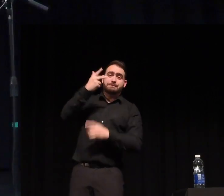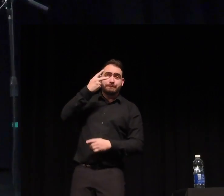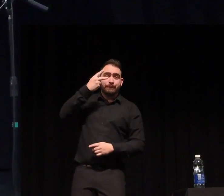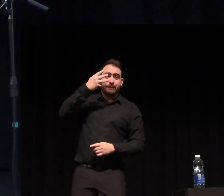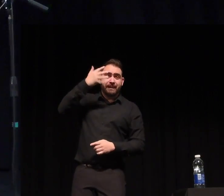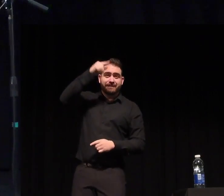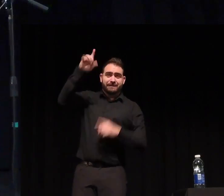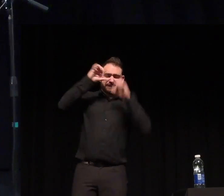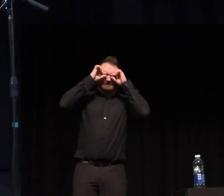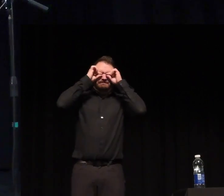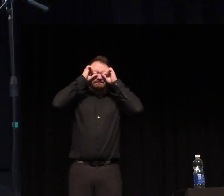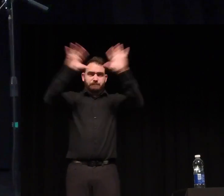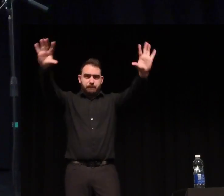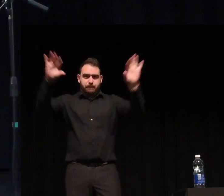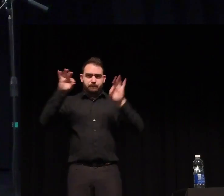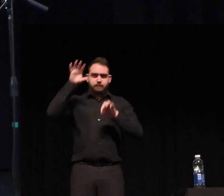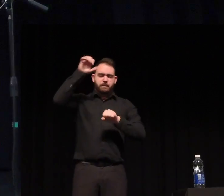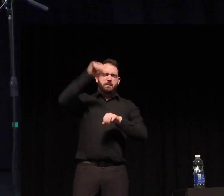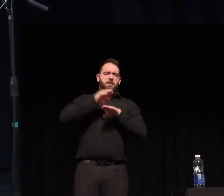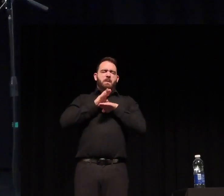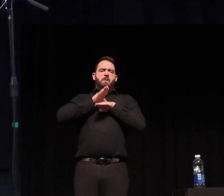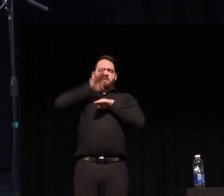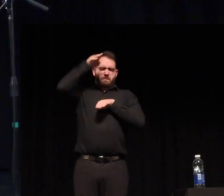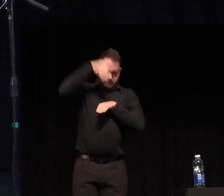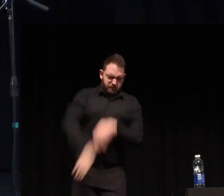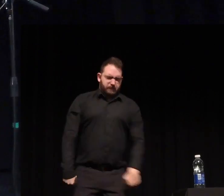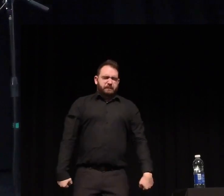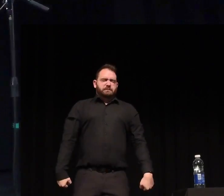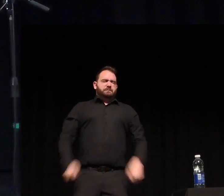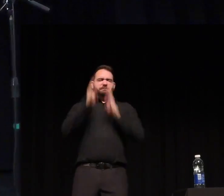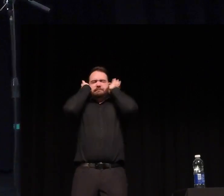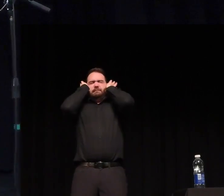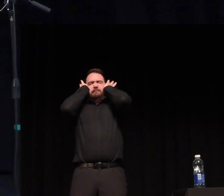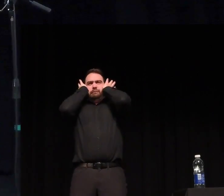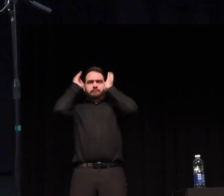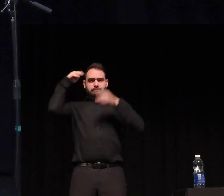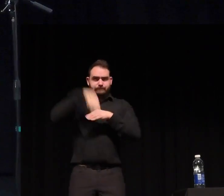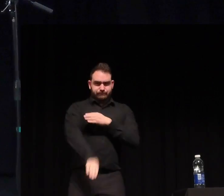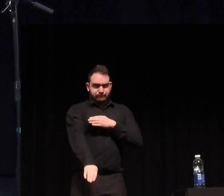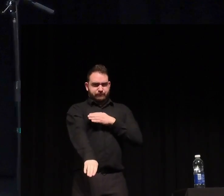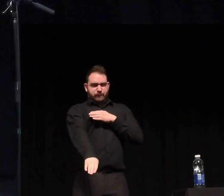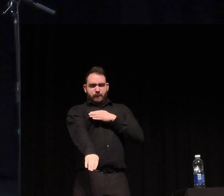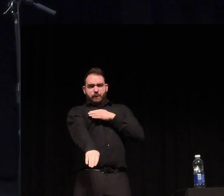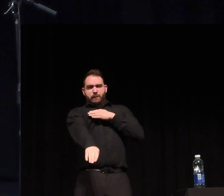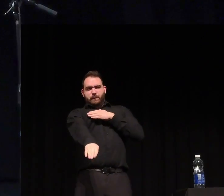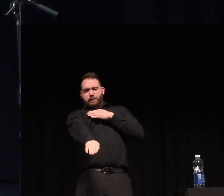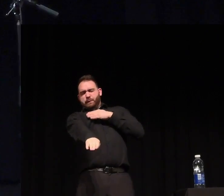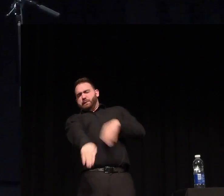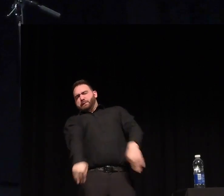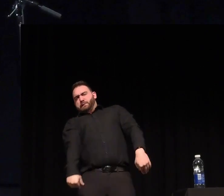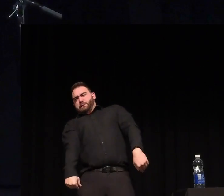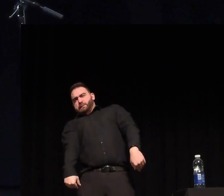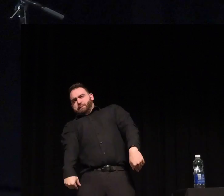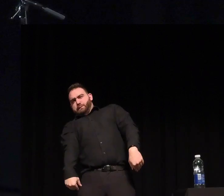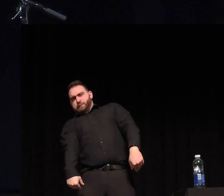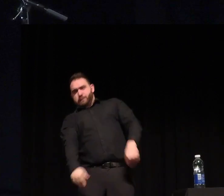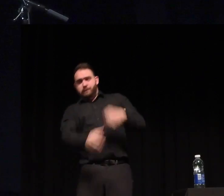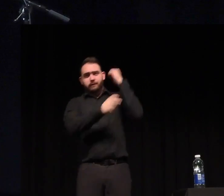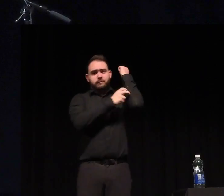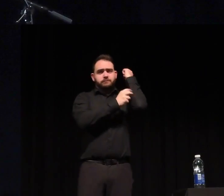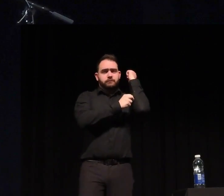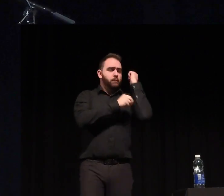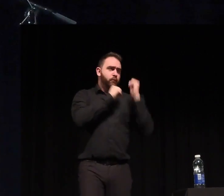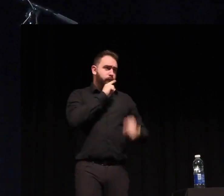ses yeux, puis il a glissé. Hey, il est allé vite, hein? Et les castors, c'est pas très rapide sur la terre. Non, non, non, non,